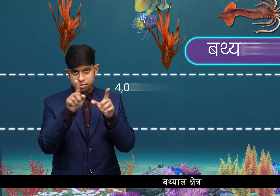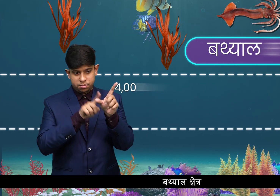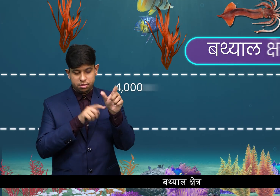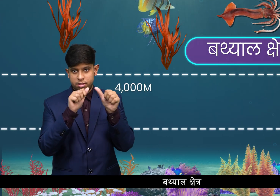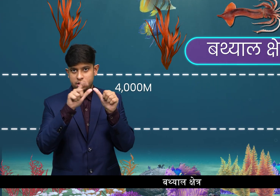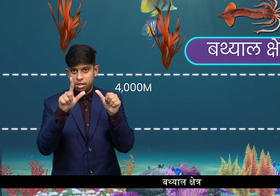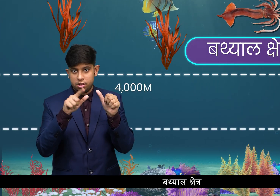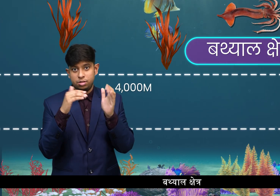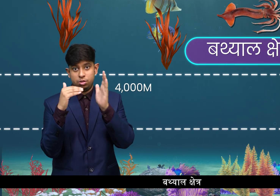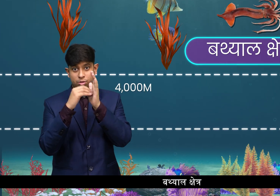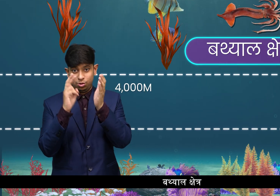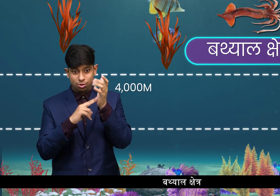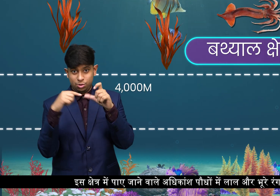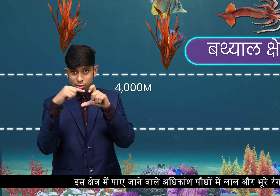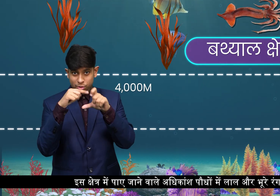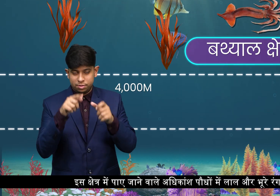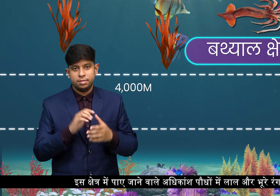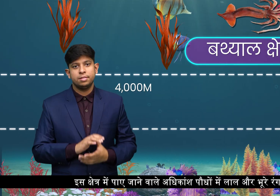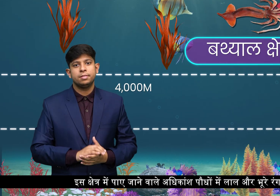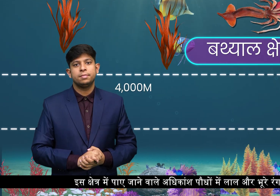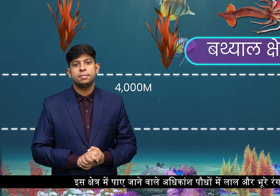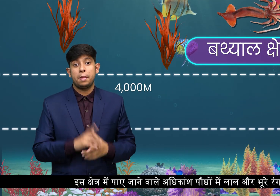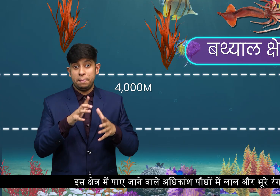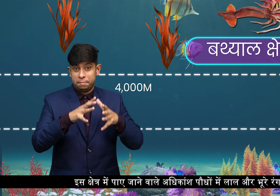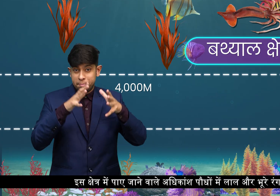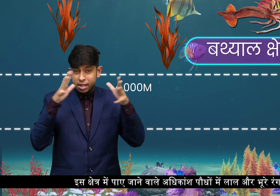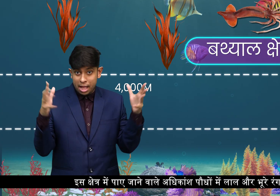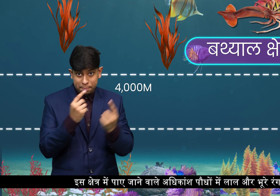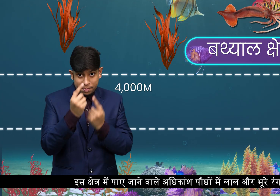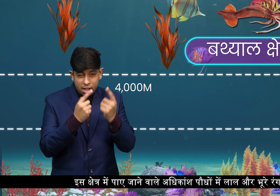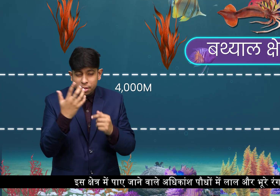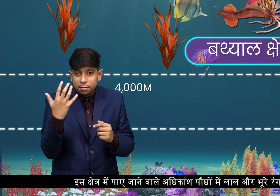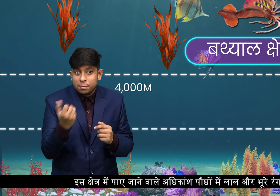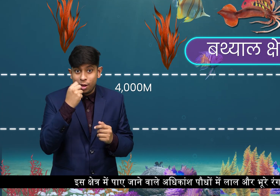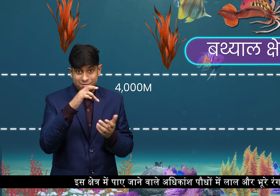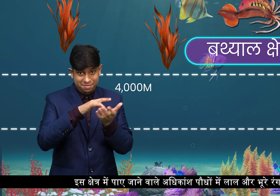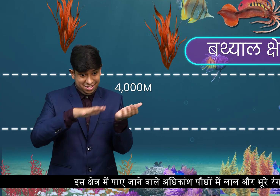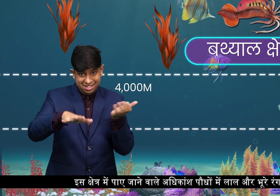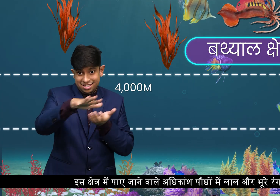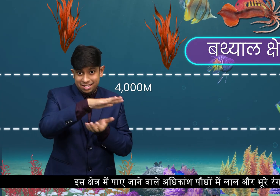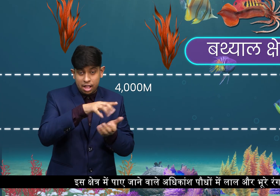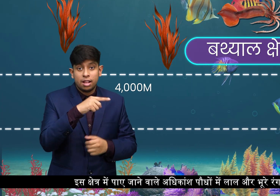बल्थयाल क्षेत्र। इस क्षेत्र में पाए जाने वाले अधिकांश पौधों में लाल और भूरे रंग के